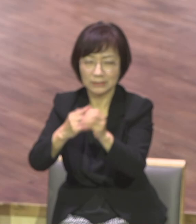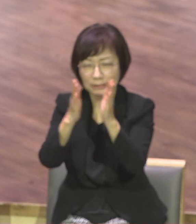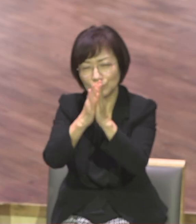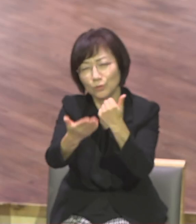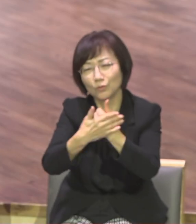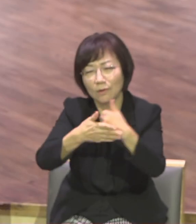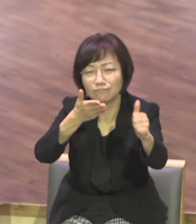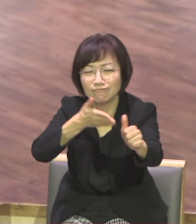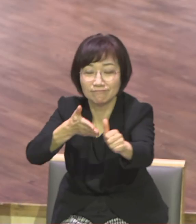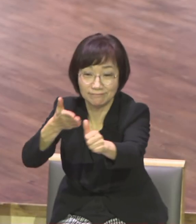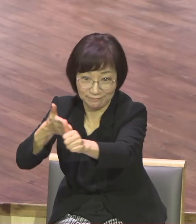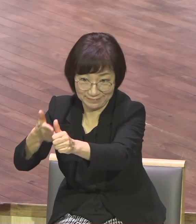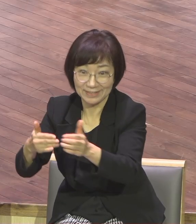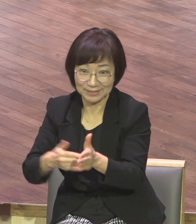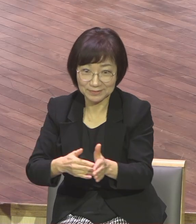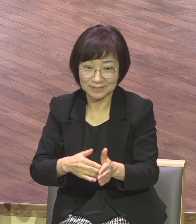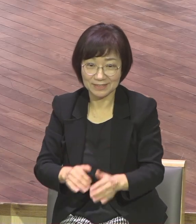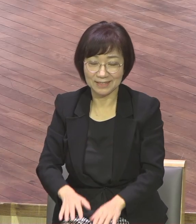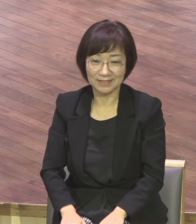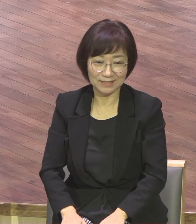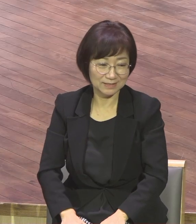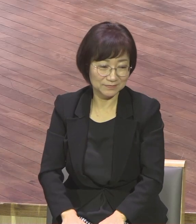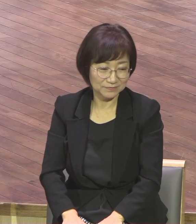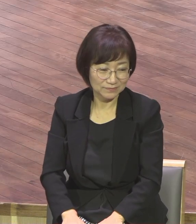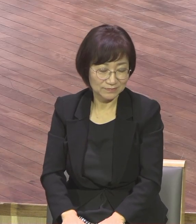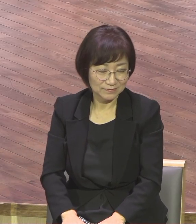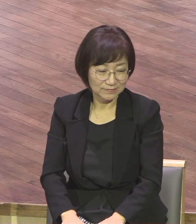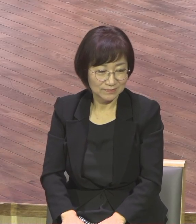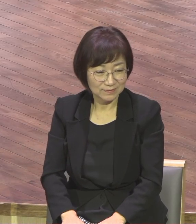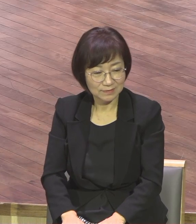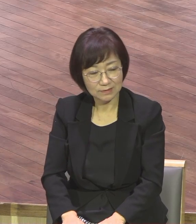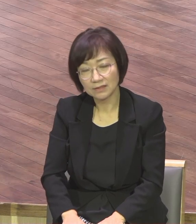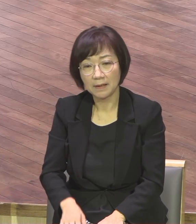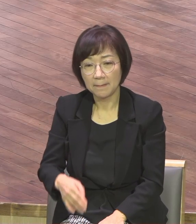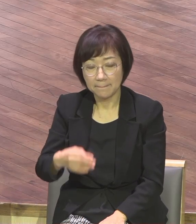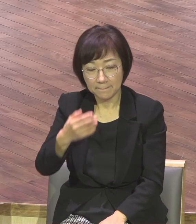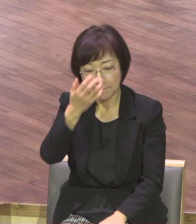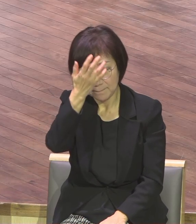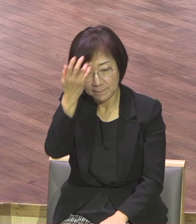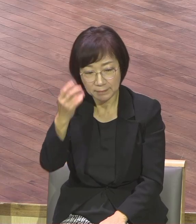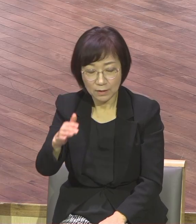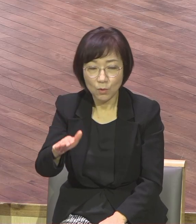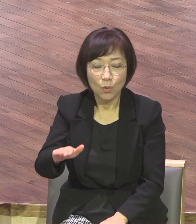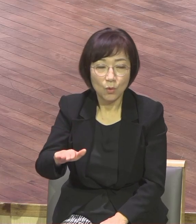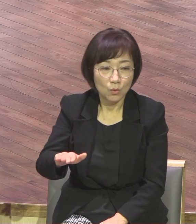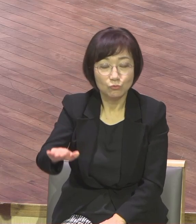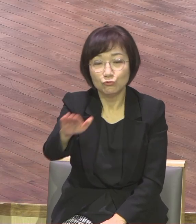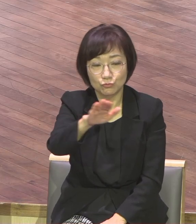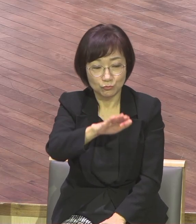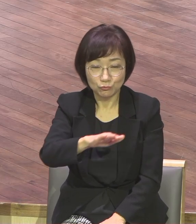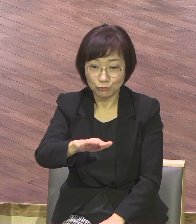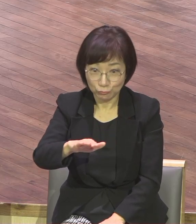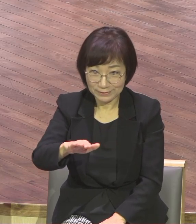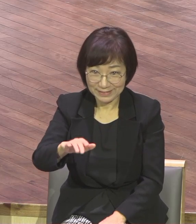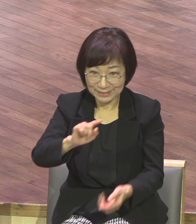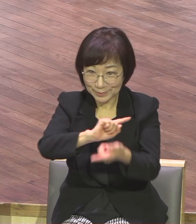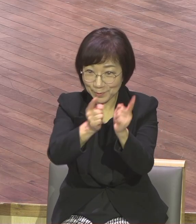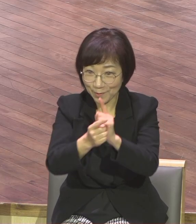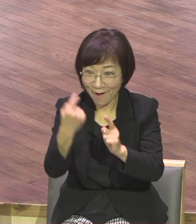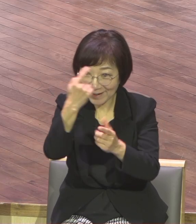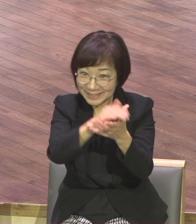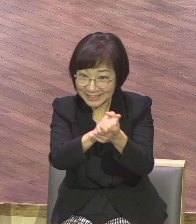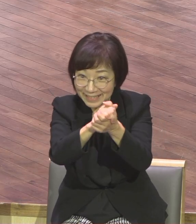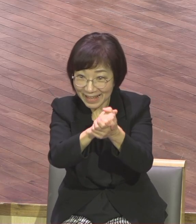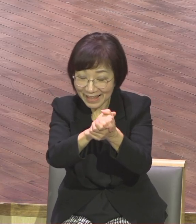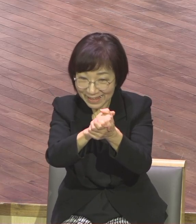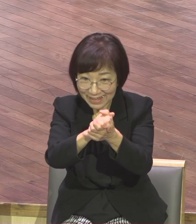천하의 사도 바울도 이렇게 기도의 힘을 알고 요청했는데 서로서로요 친하다. 밥 잘